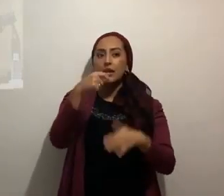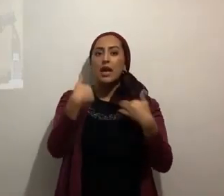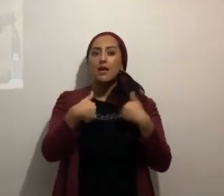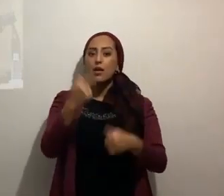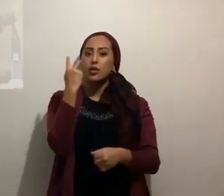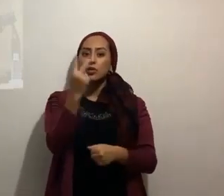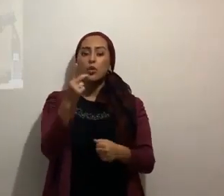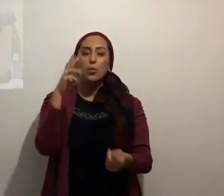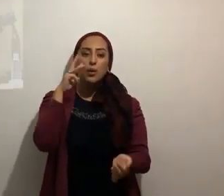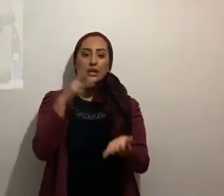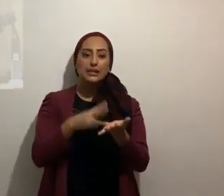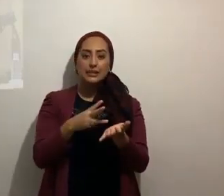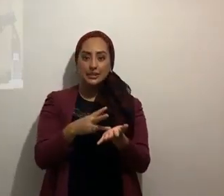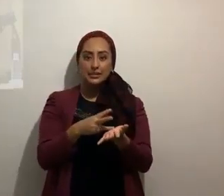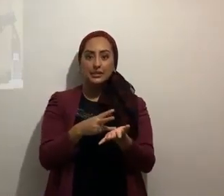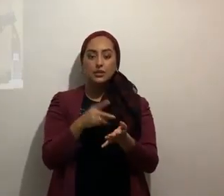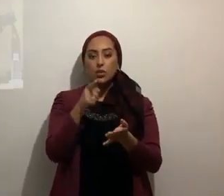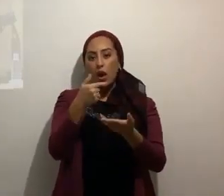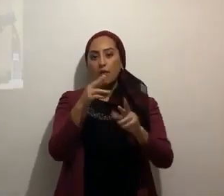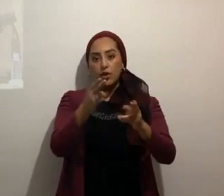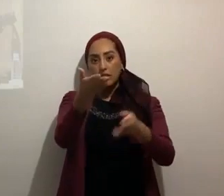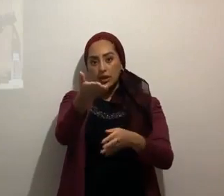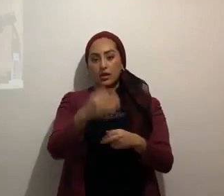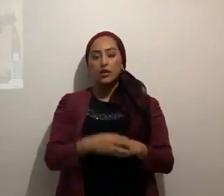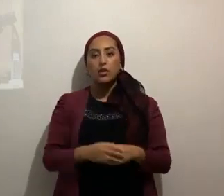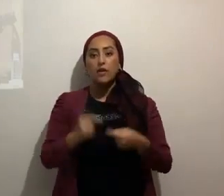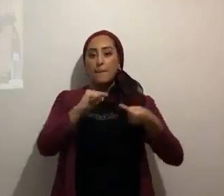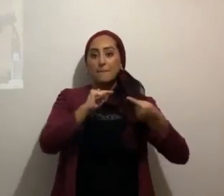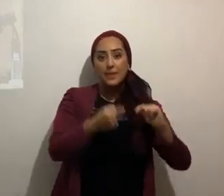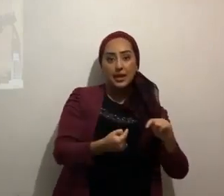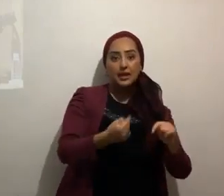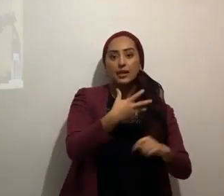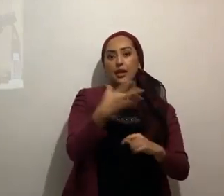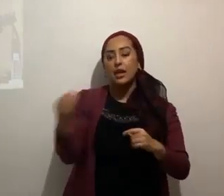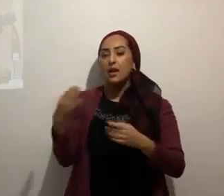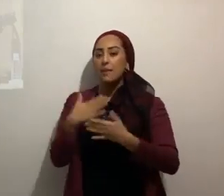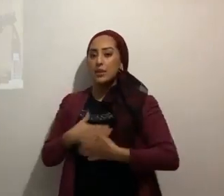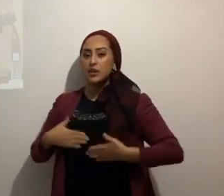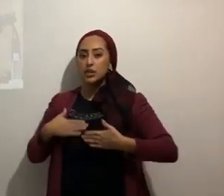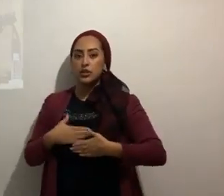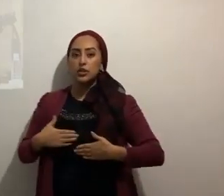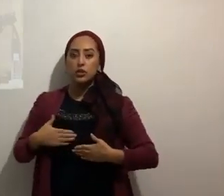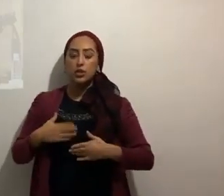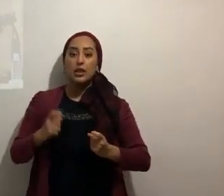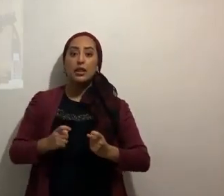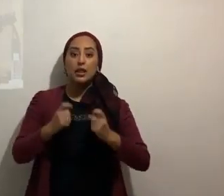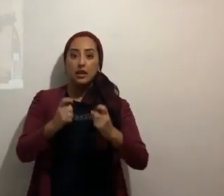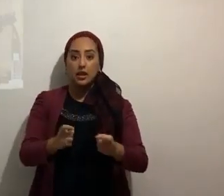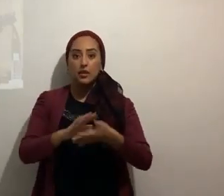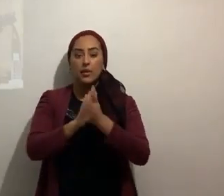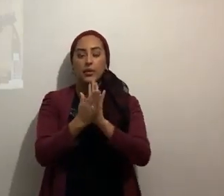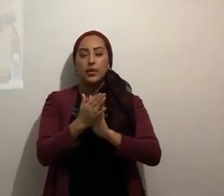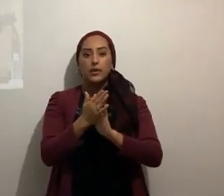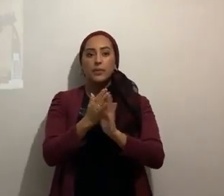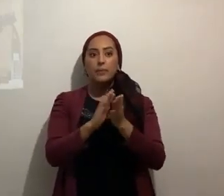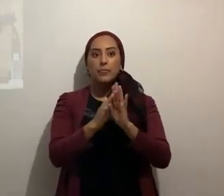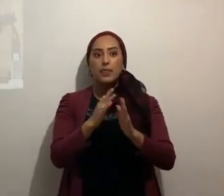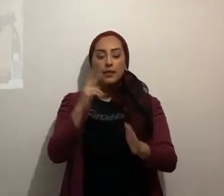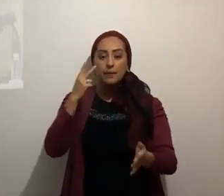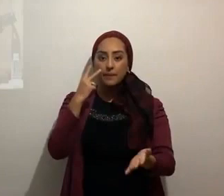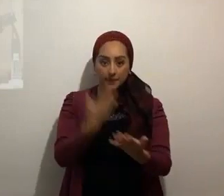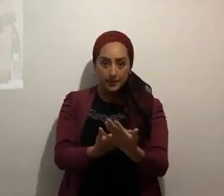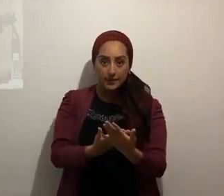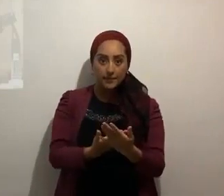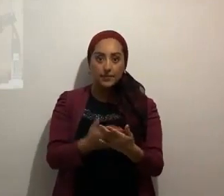dos testigos, y ahí los tienes: dolor y placer. Y estos dan realidad, o sea, dan